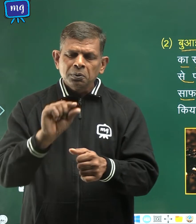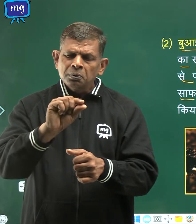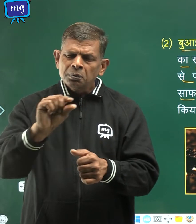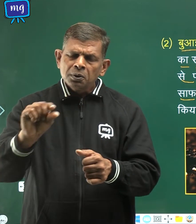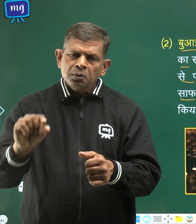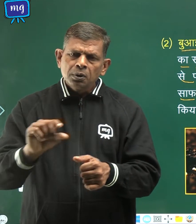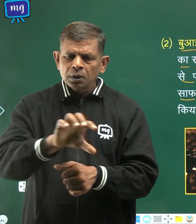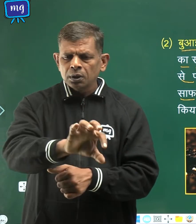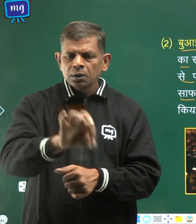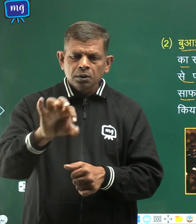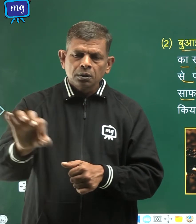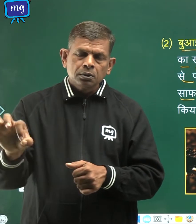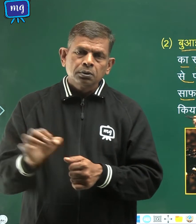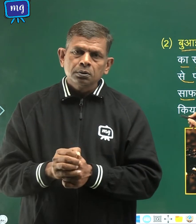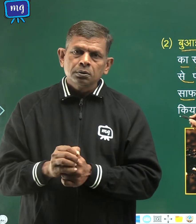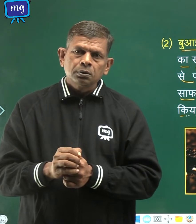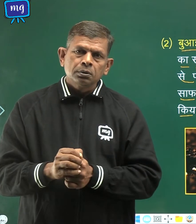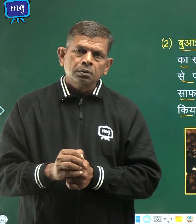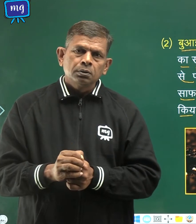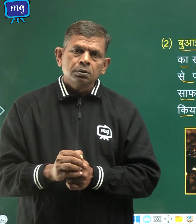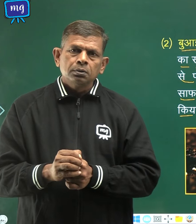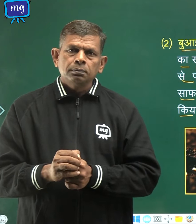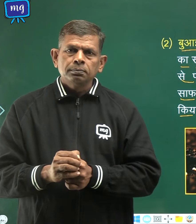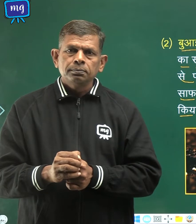बीजों का चयन किया जाता है।